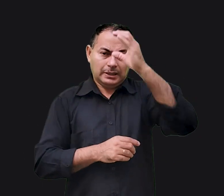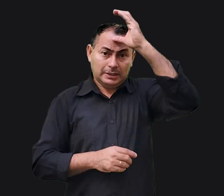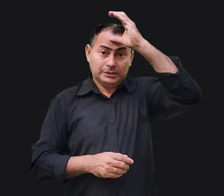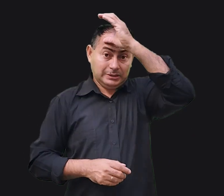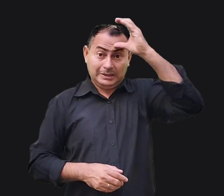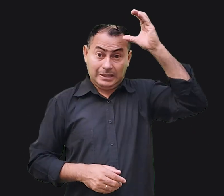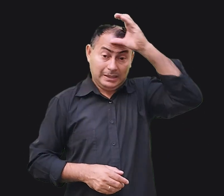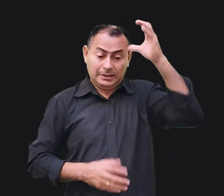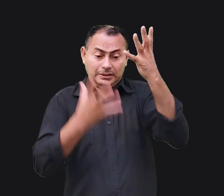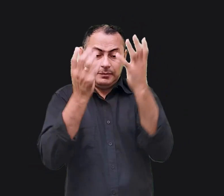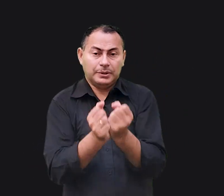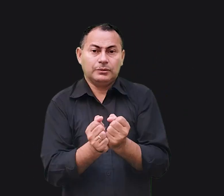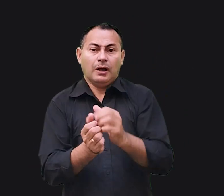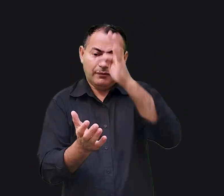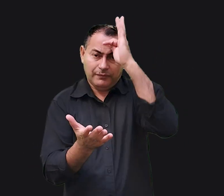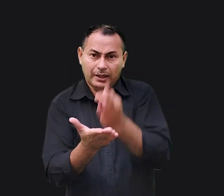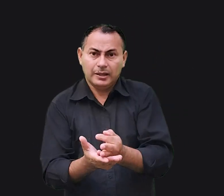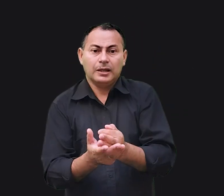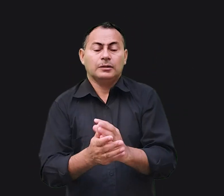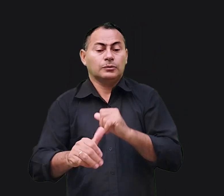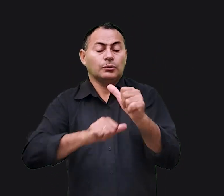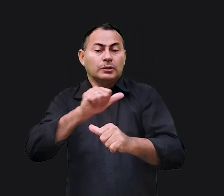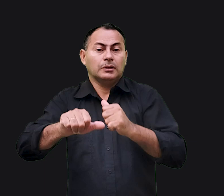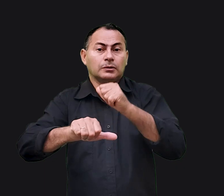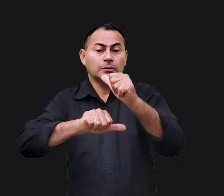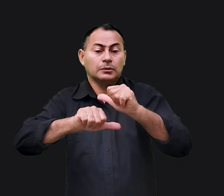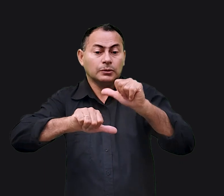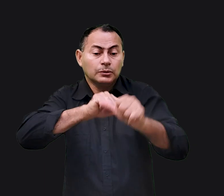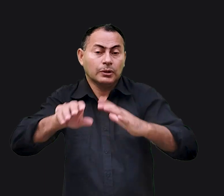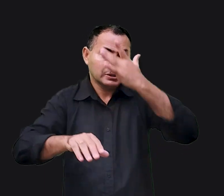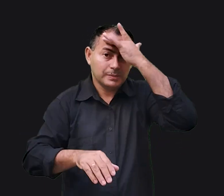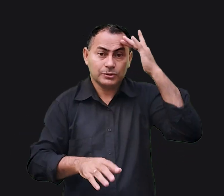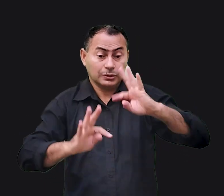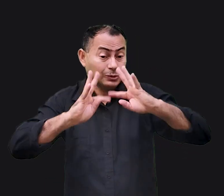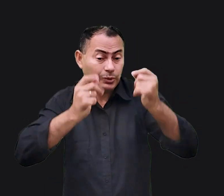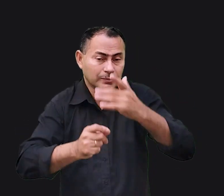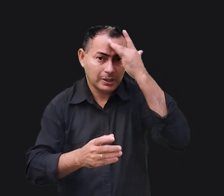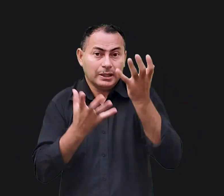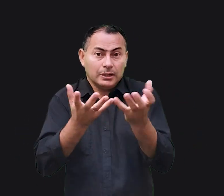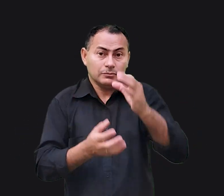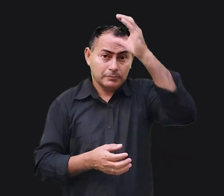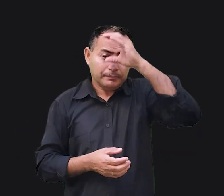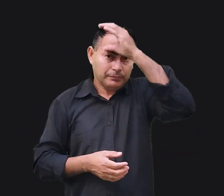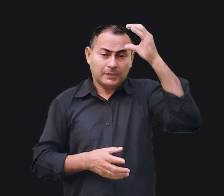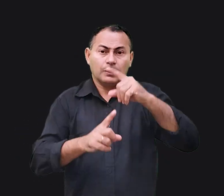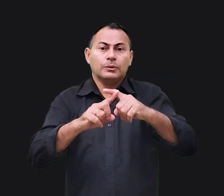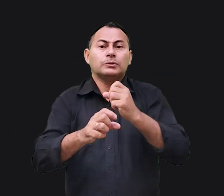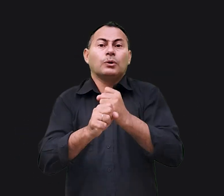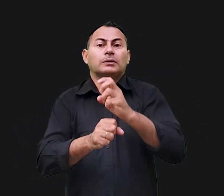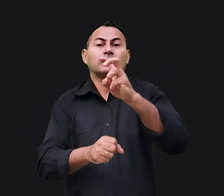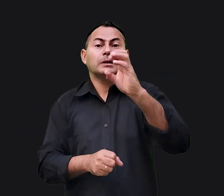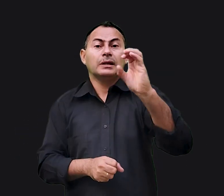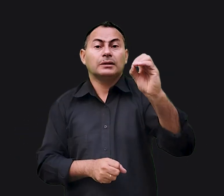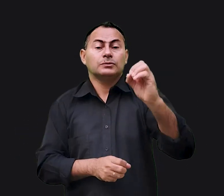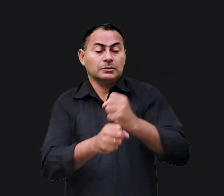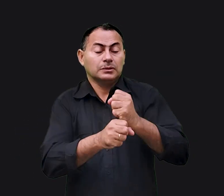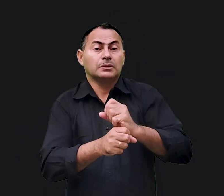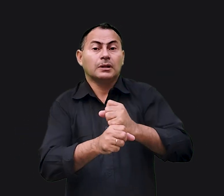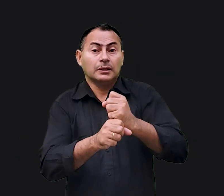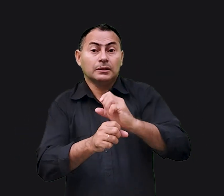oficial. A partir daí, todo mundo queria ser cristão. É por isso que no ano 500 depois de Cristo, só se